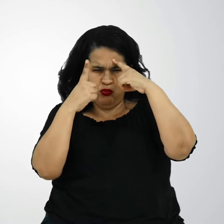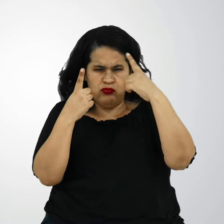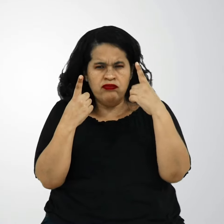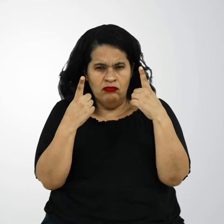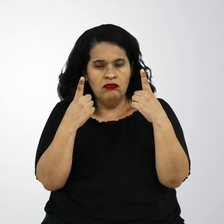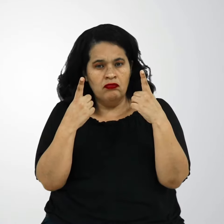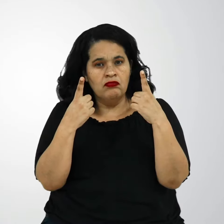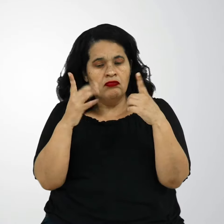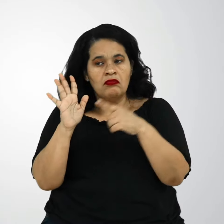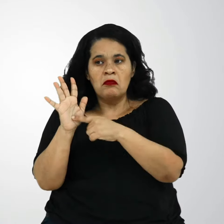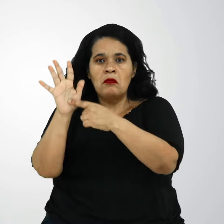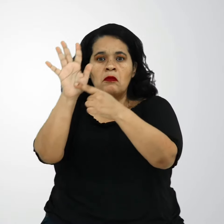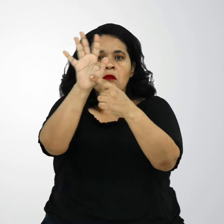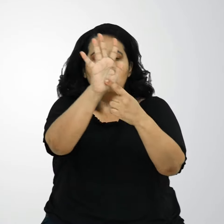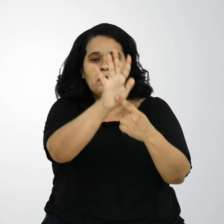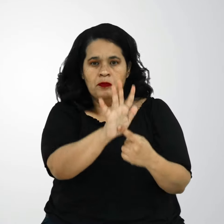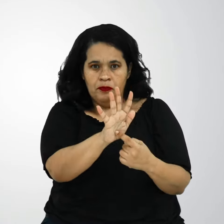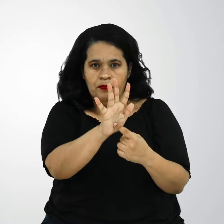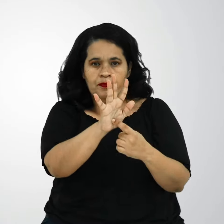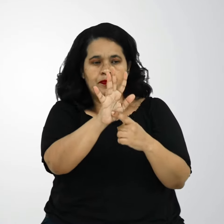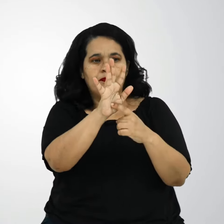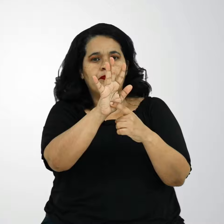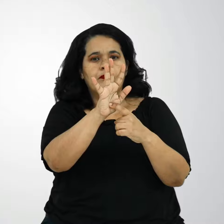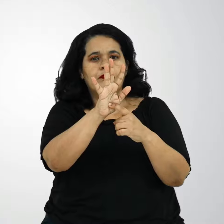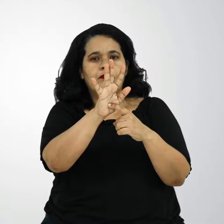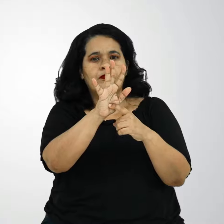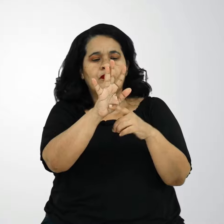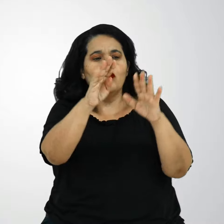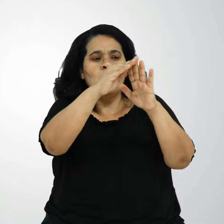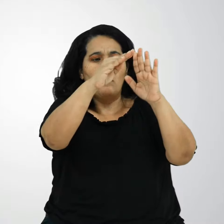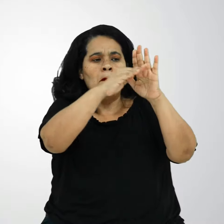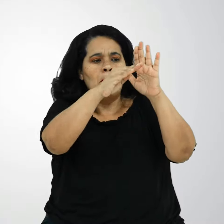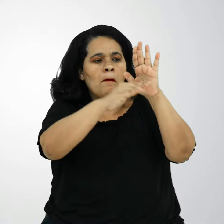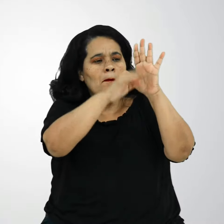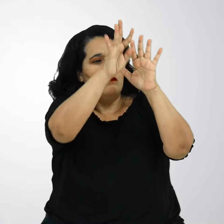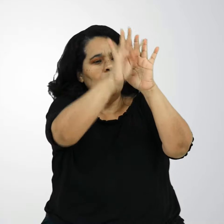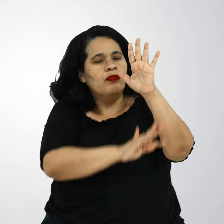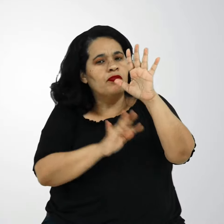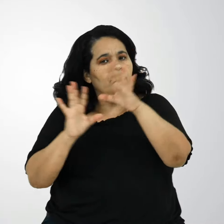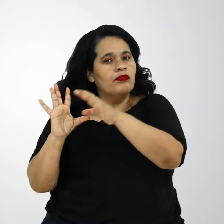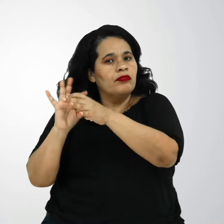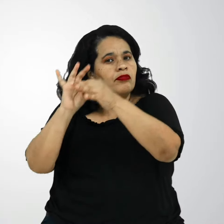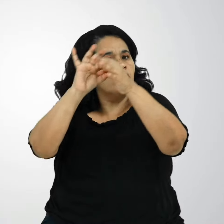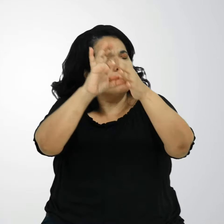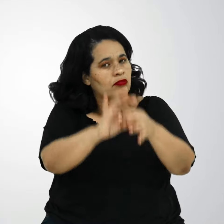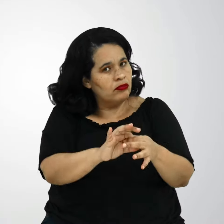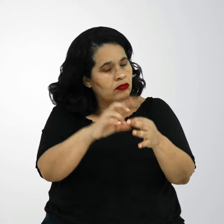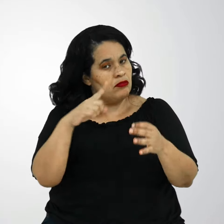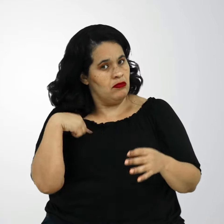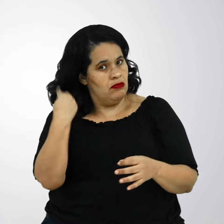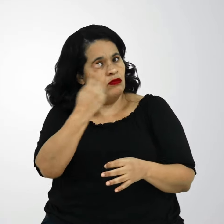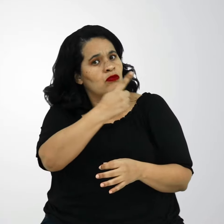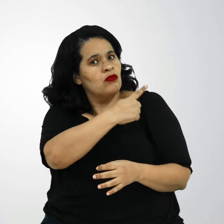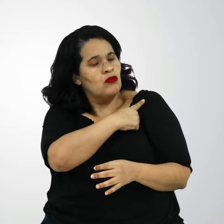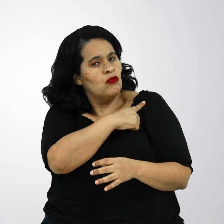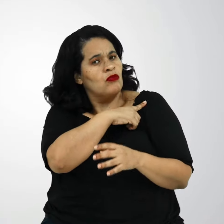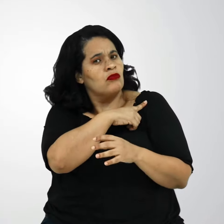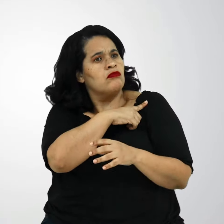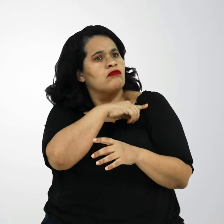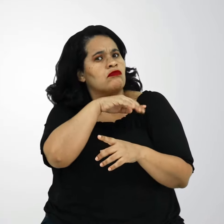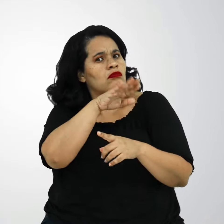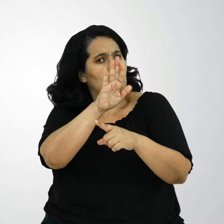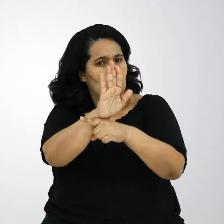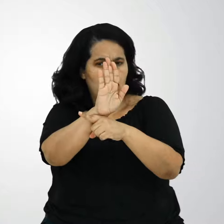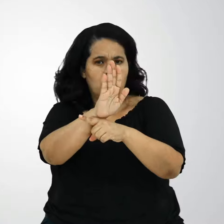né? Os irmãos aqui do Texto e Contexto, a gente pode te ajudar, né, a aprofundar a